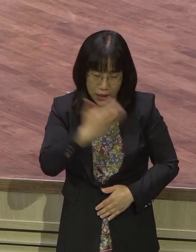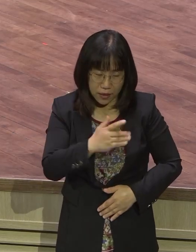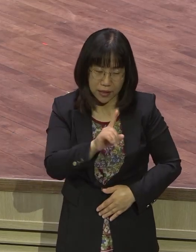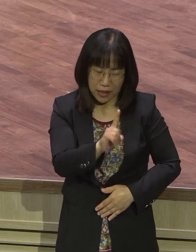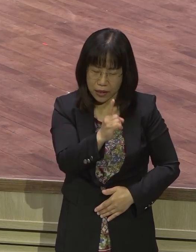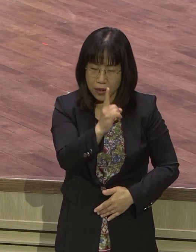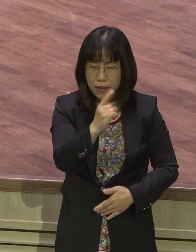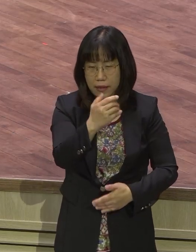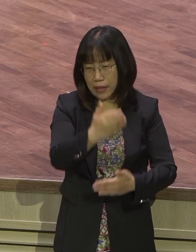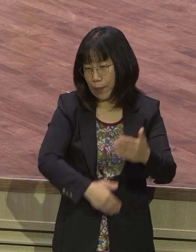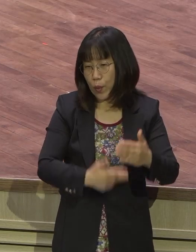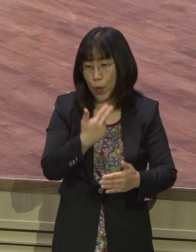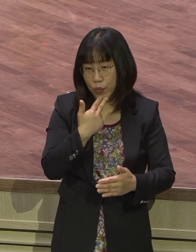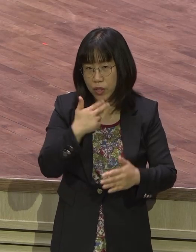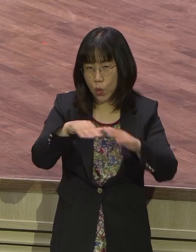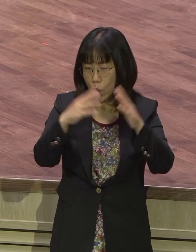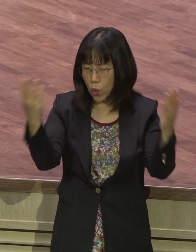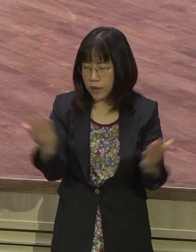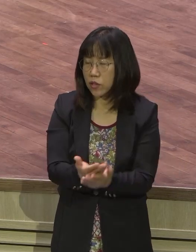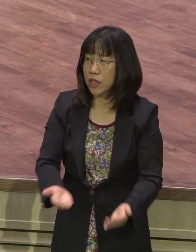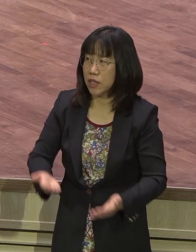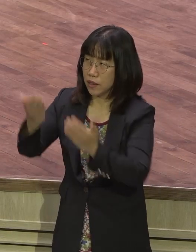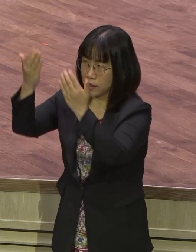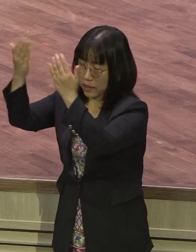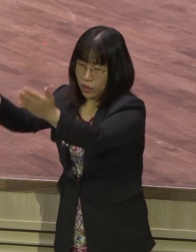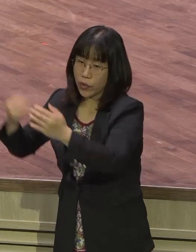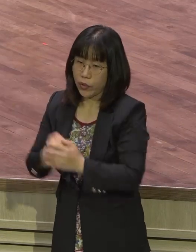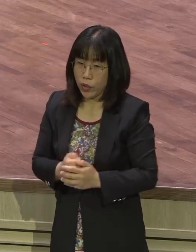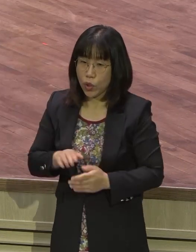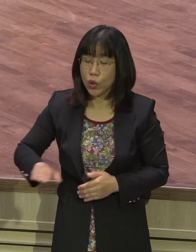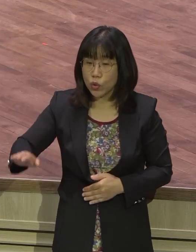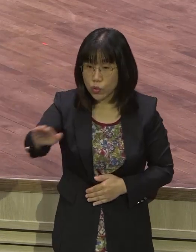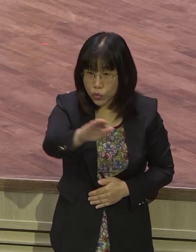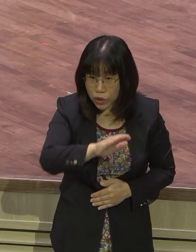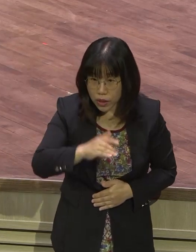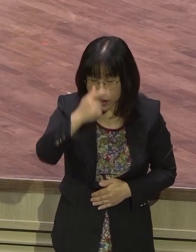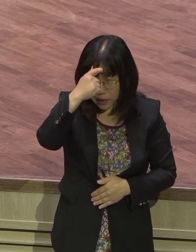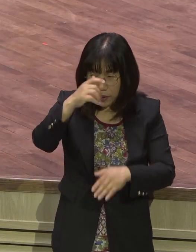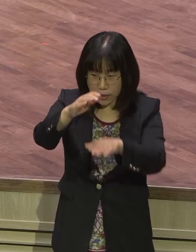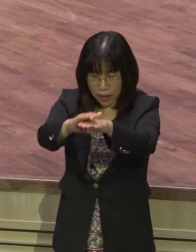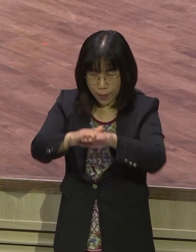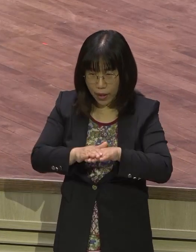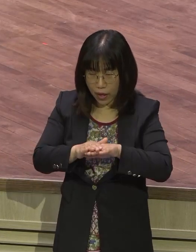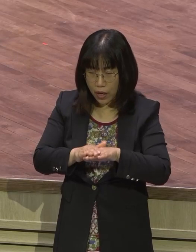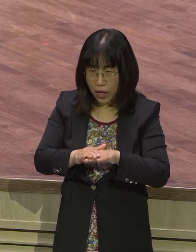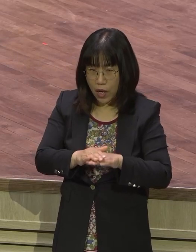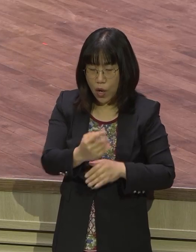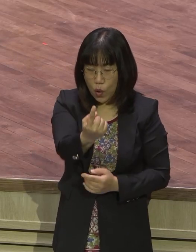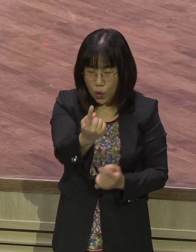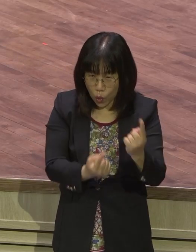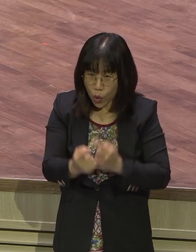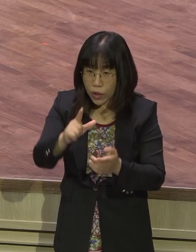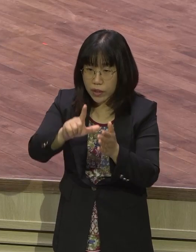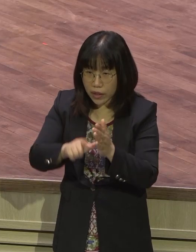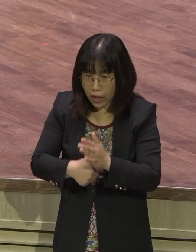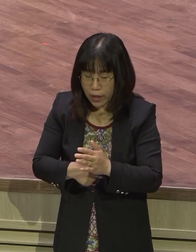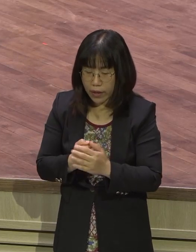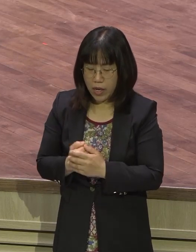예배 자리에 나오는 우리는요 하나님께 완전히 들어진 그런 중심을 가지고 나와야 됩니다